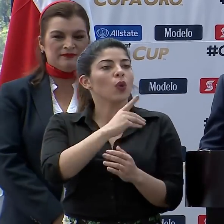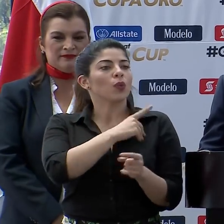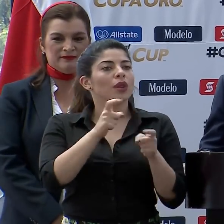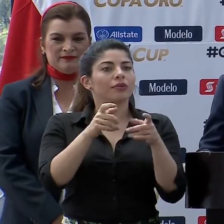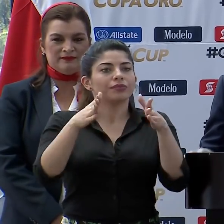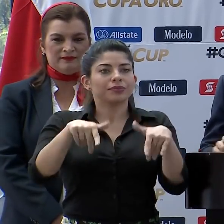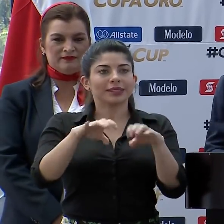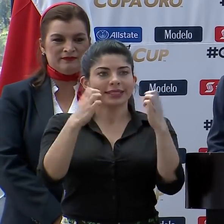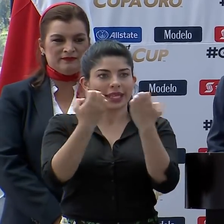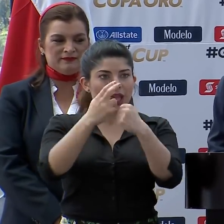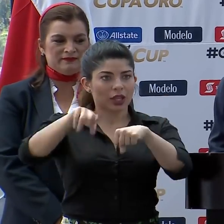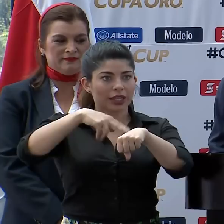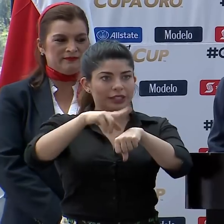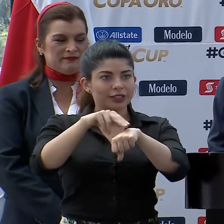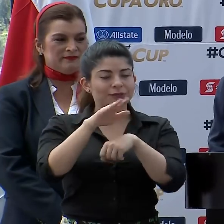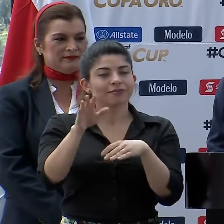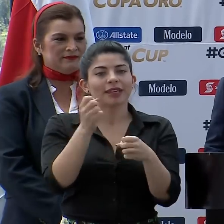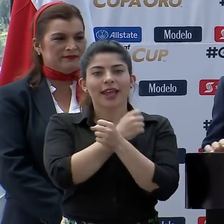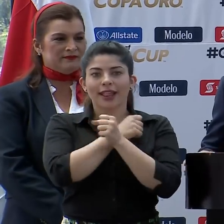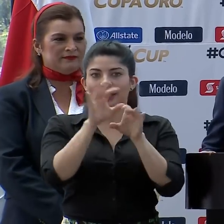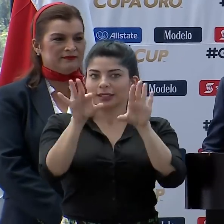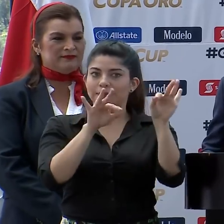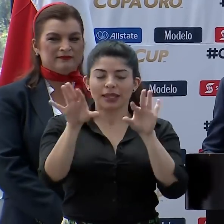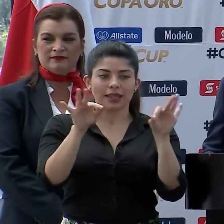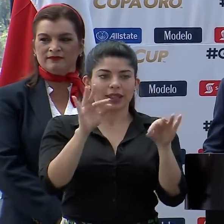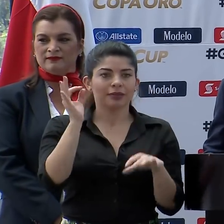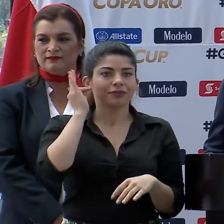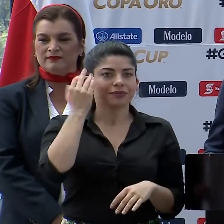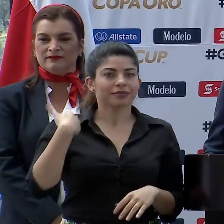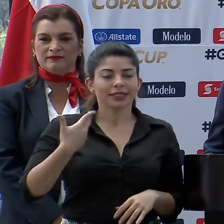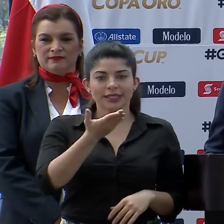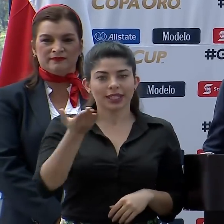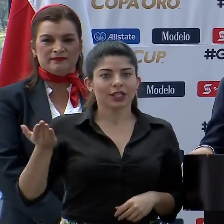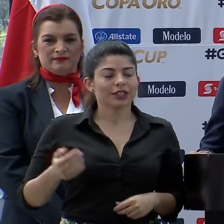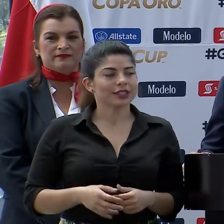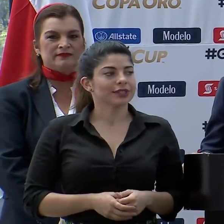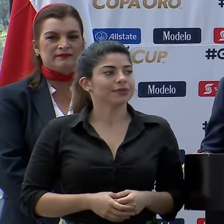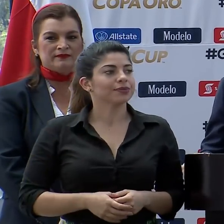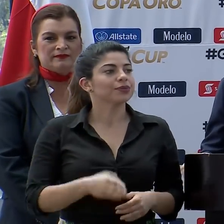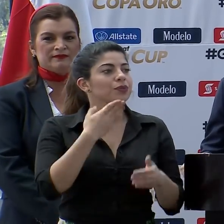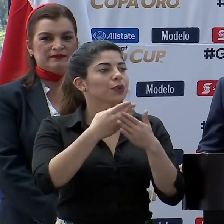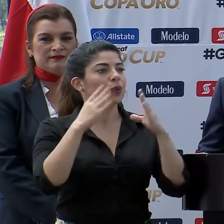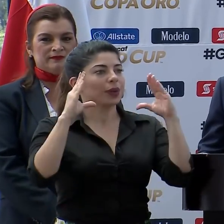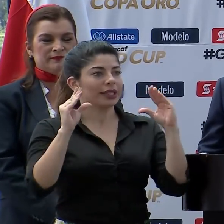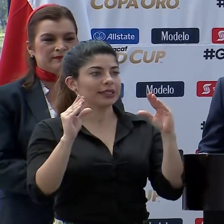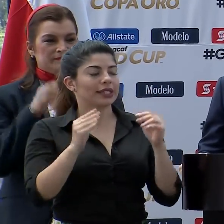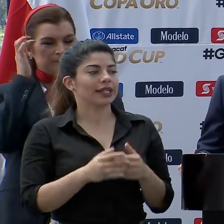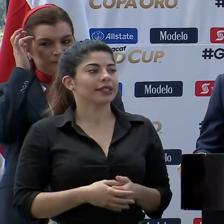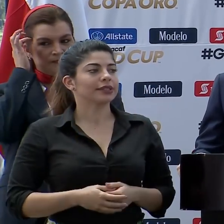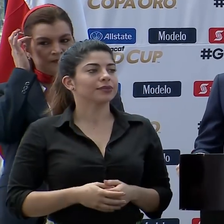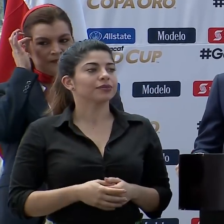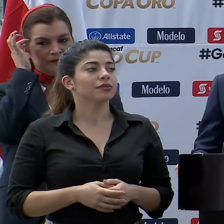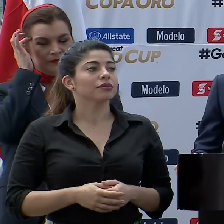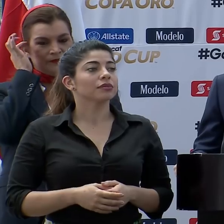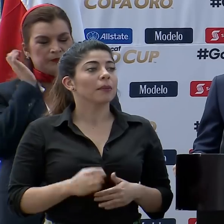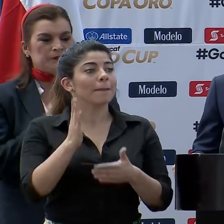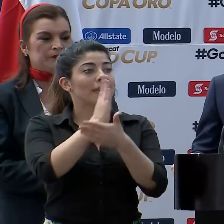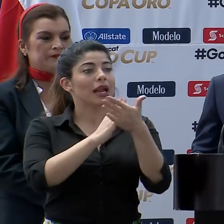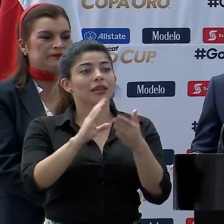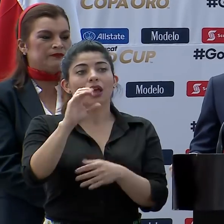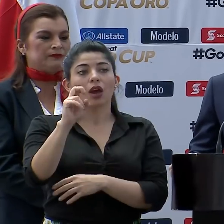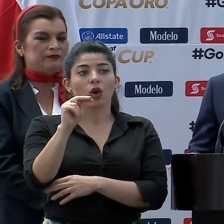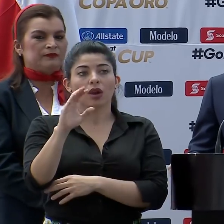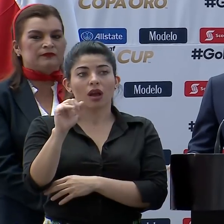Estadio Nacional. Estimados invitados, señoras y señores, muy buenas tardes. En nombre de